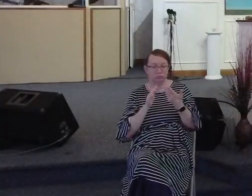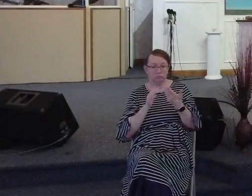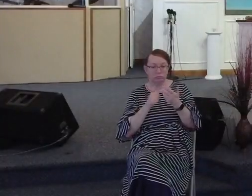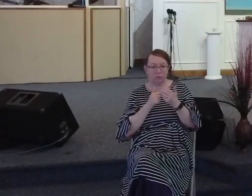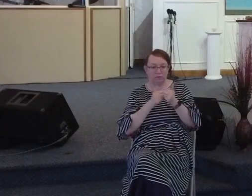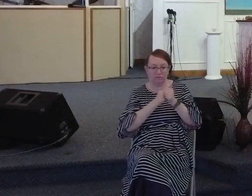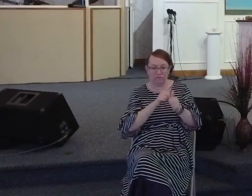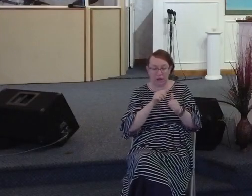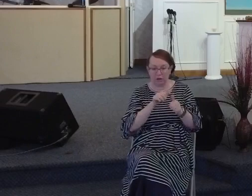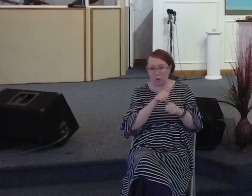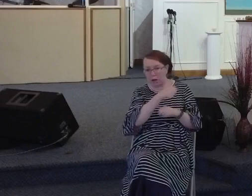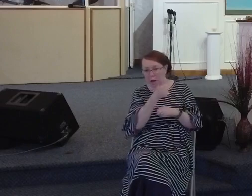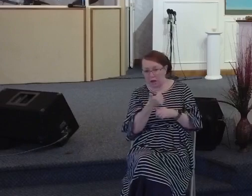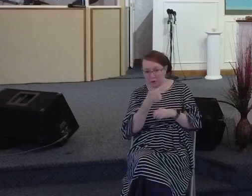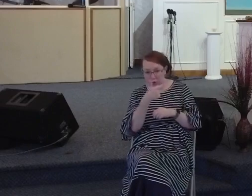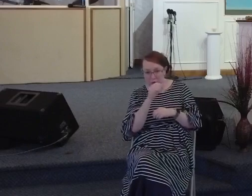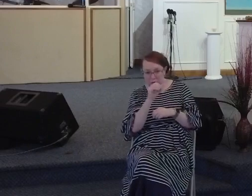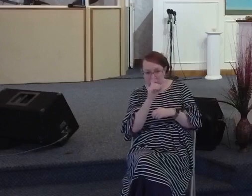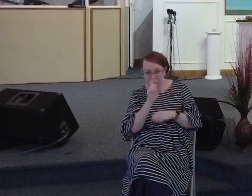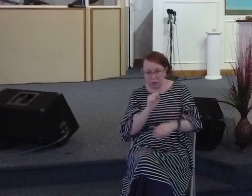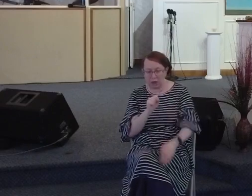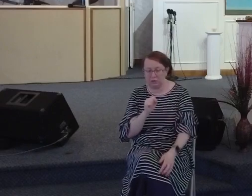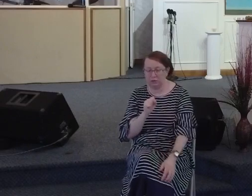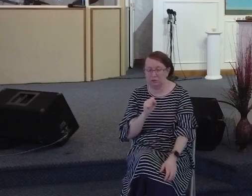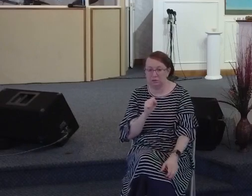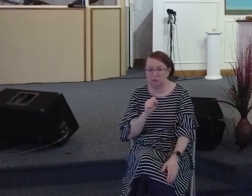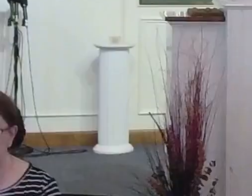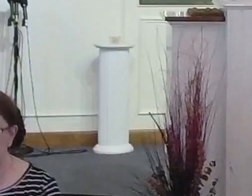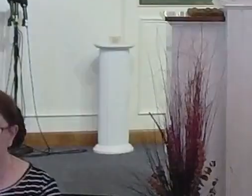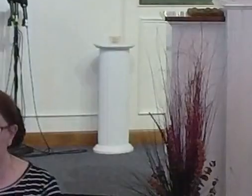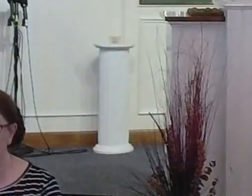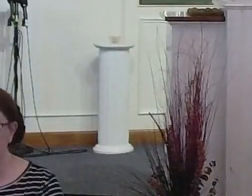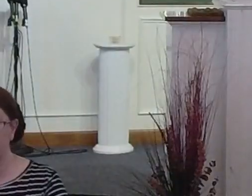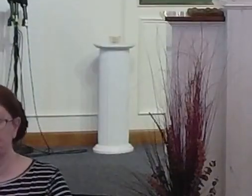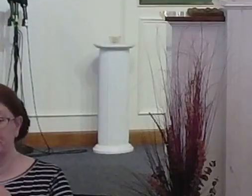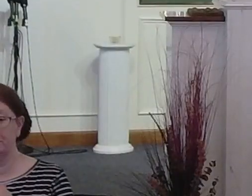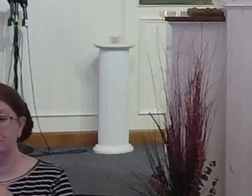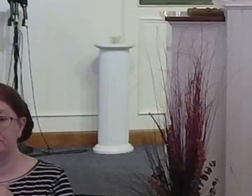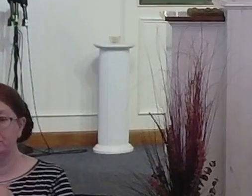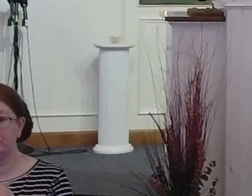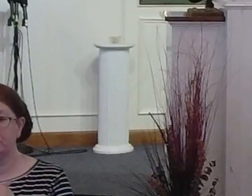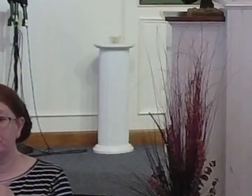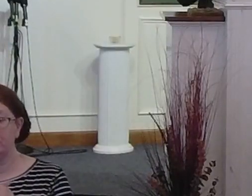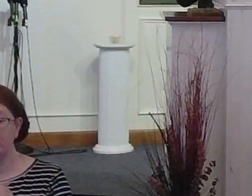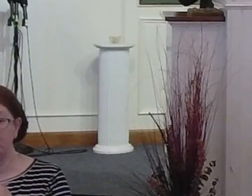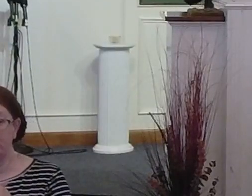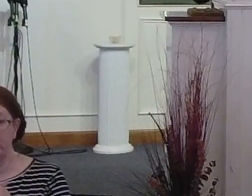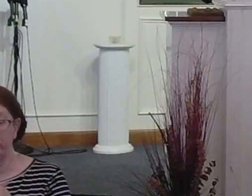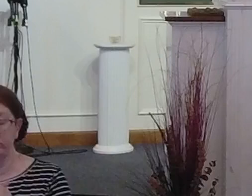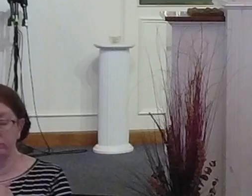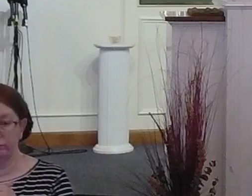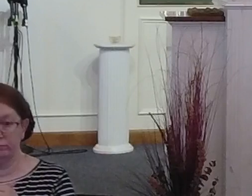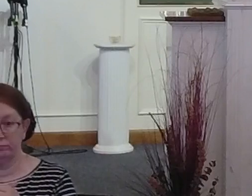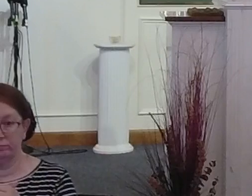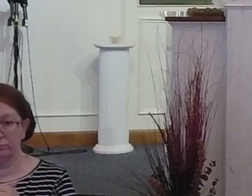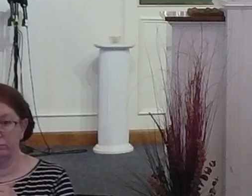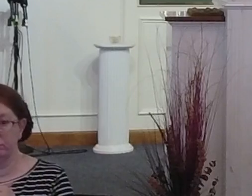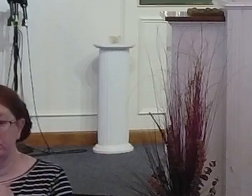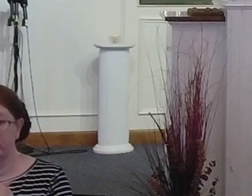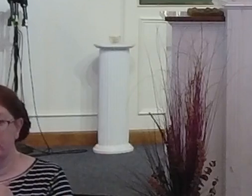capacidad de fingir que había otros dioses. Un ser que necesitaría a Dios una y otra